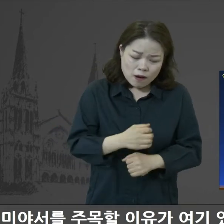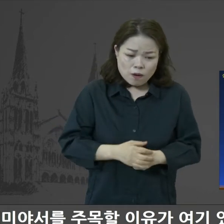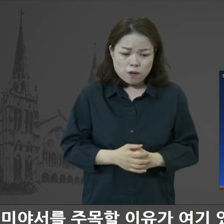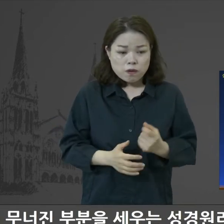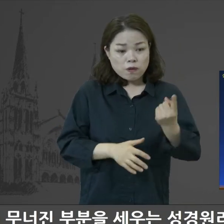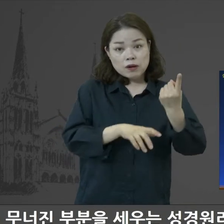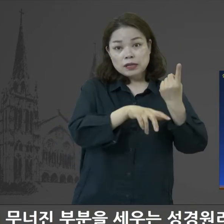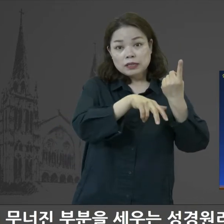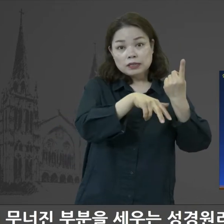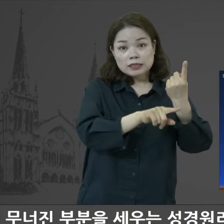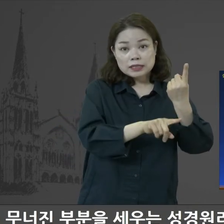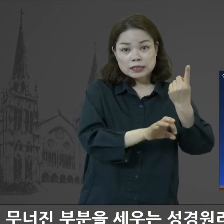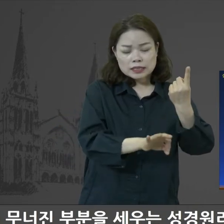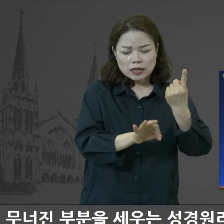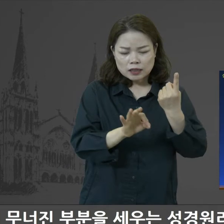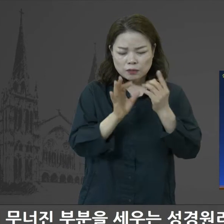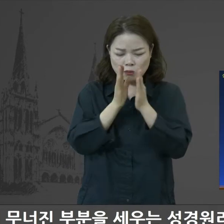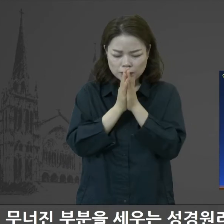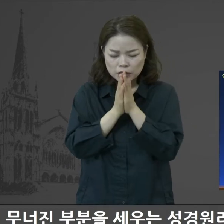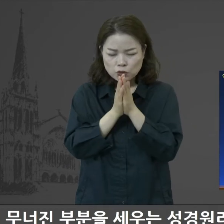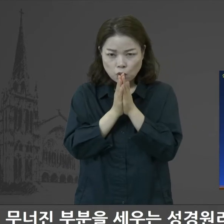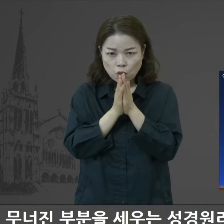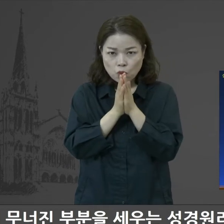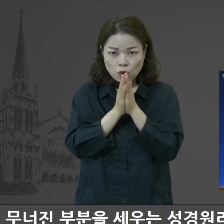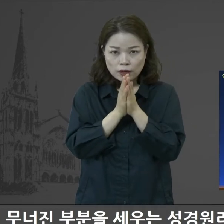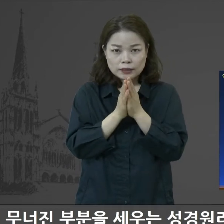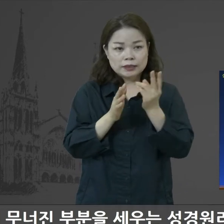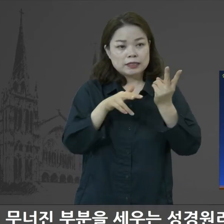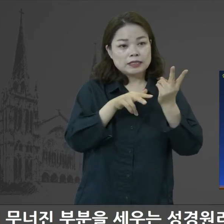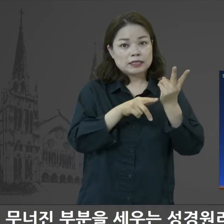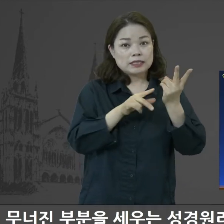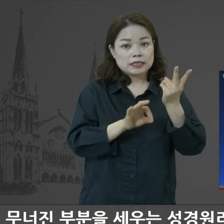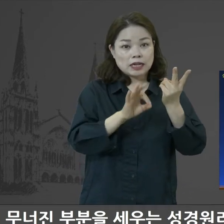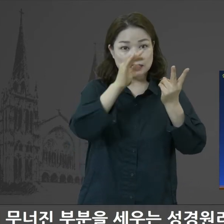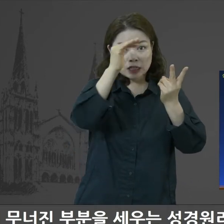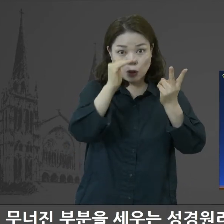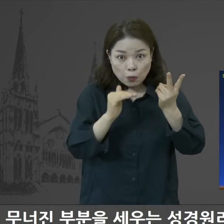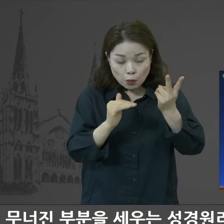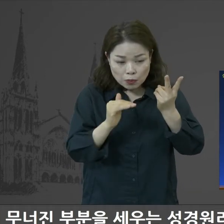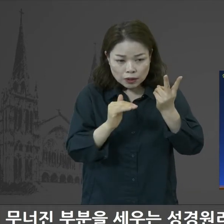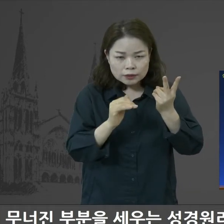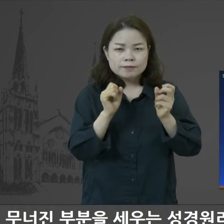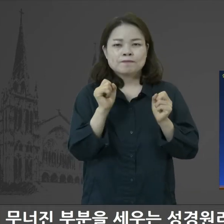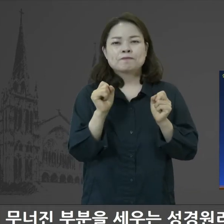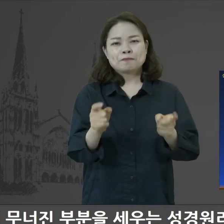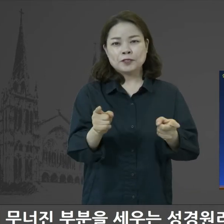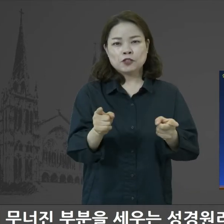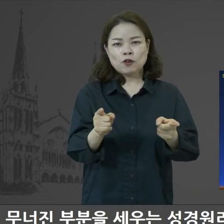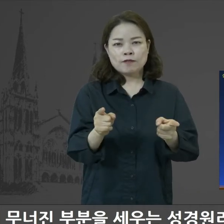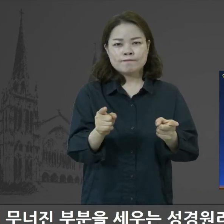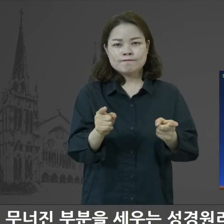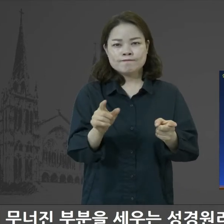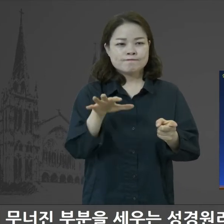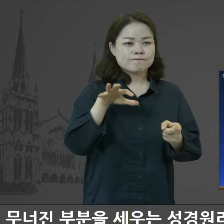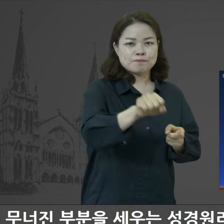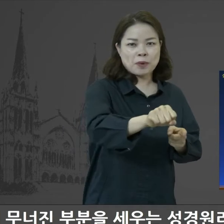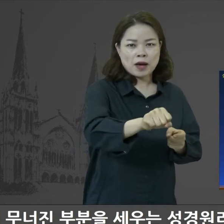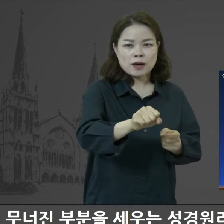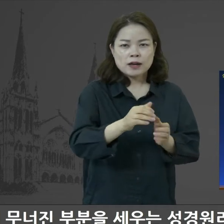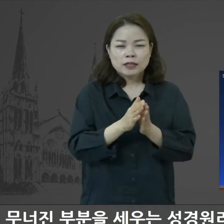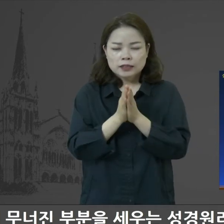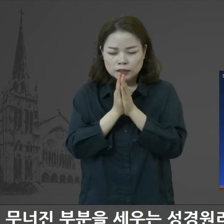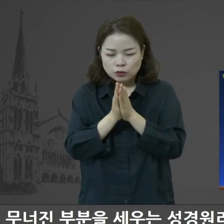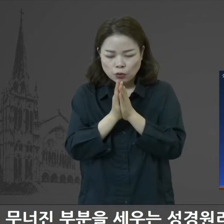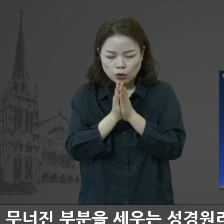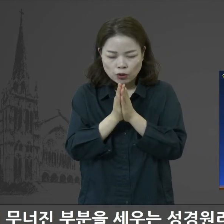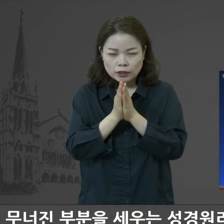1장을 보시면 기도하죠. 그리고 2장의 말씀을 보면 마침내 기회를 붙잡습니다. 그리고 이 기도와